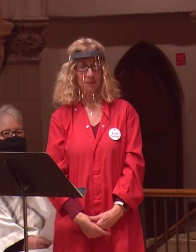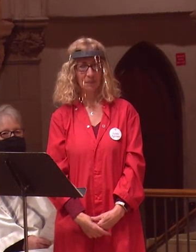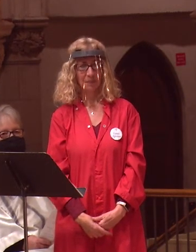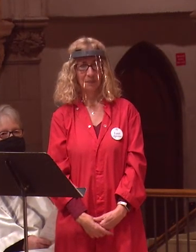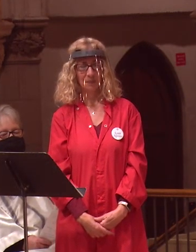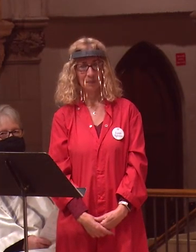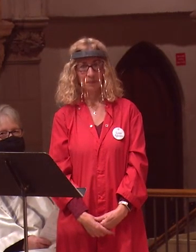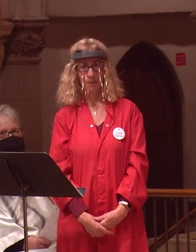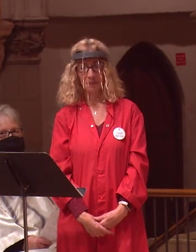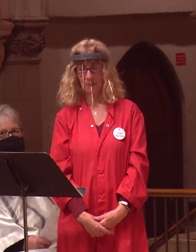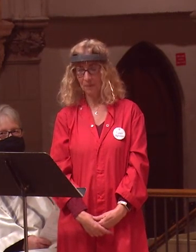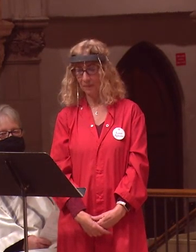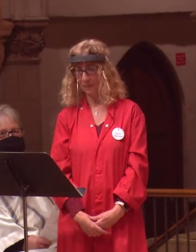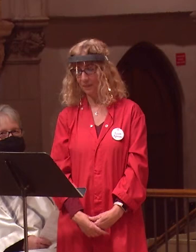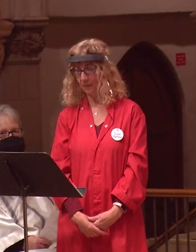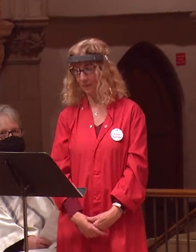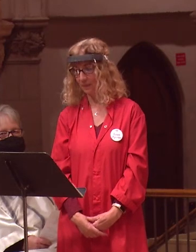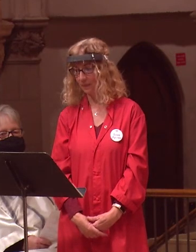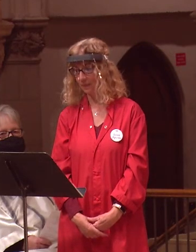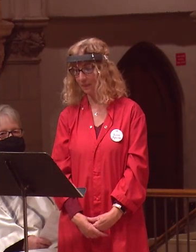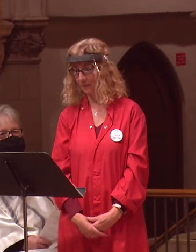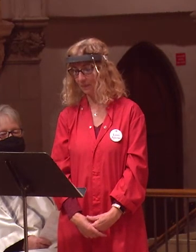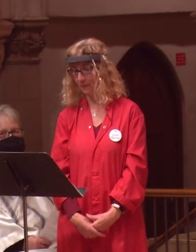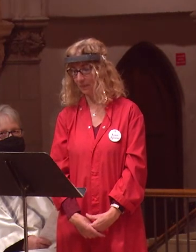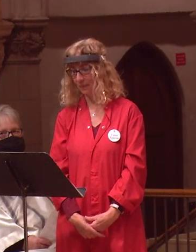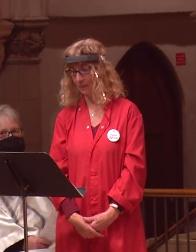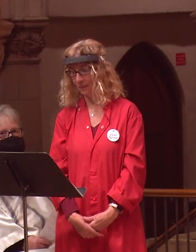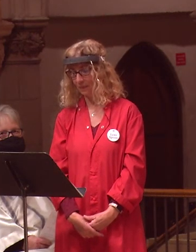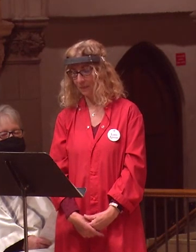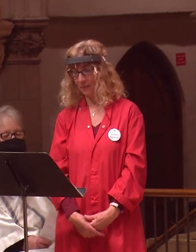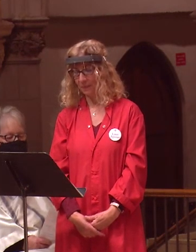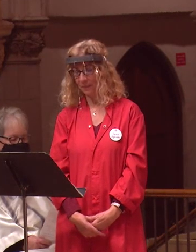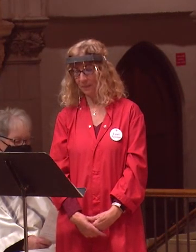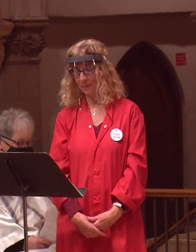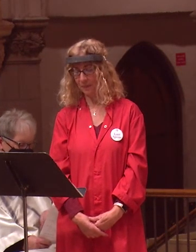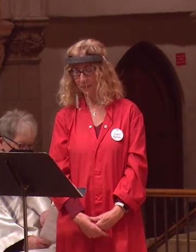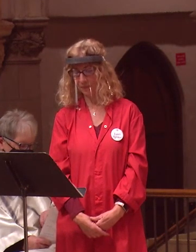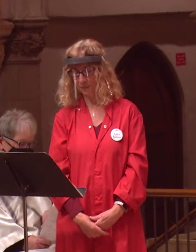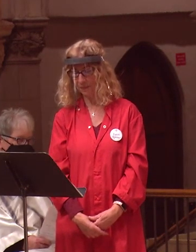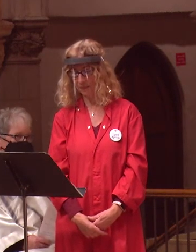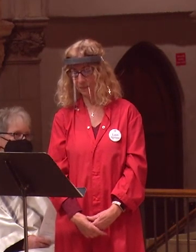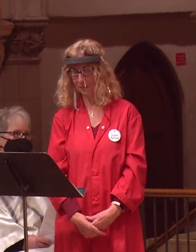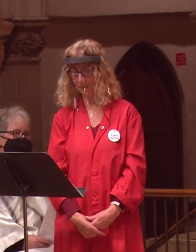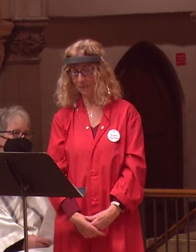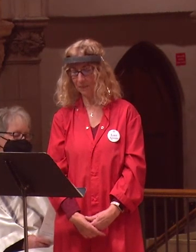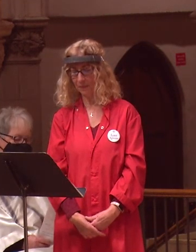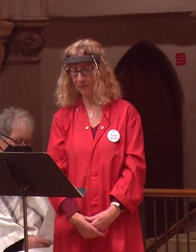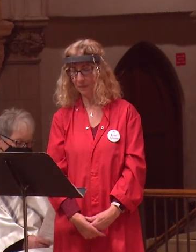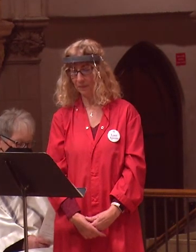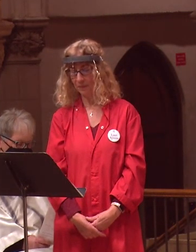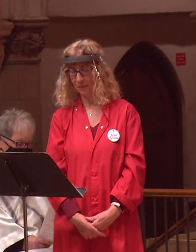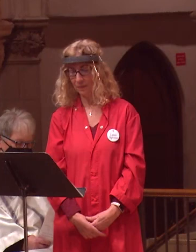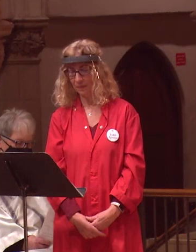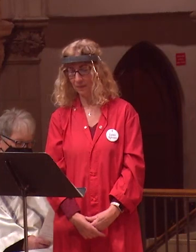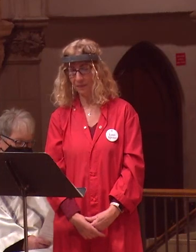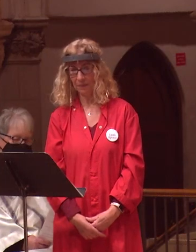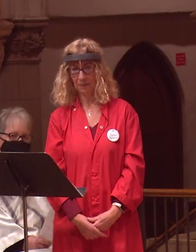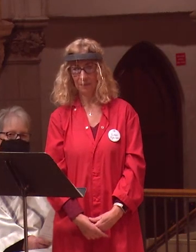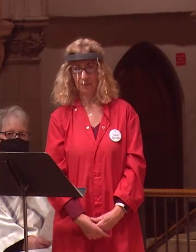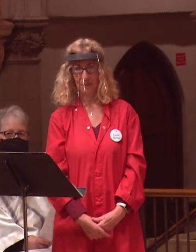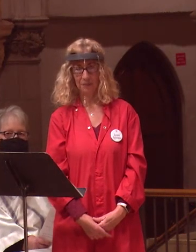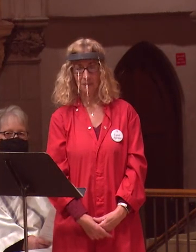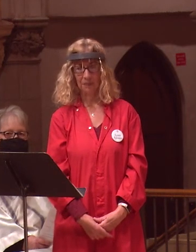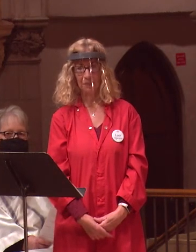la misericordia de Dios que se presenten ustedes mismos como ofrenda viva, santa